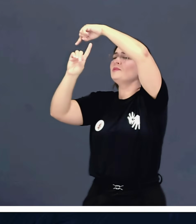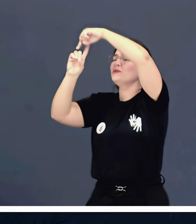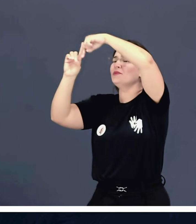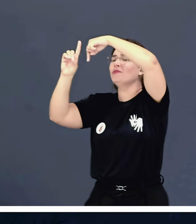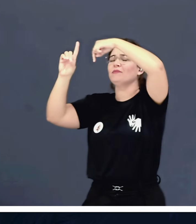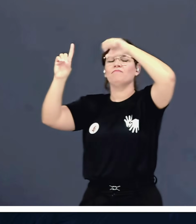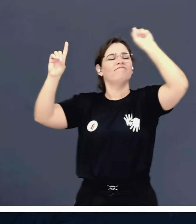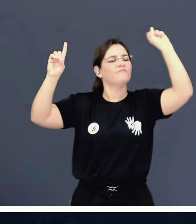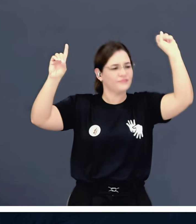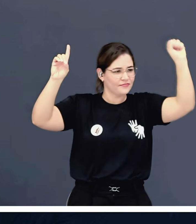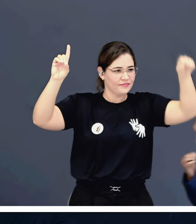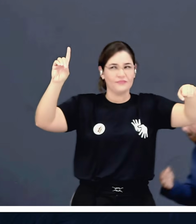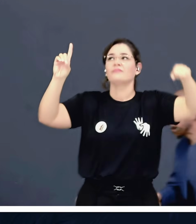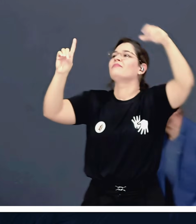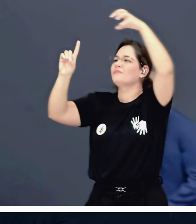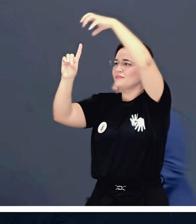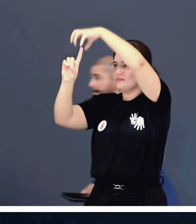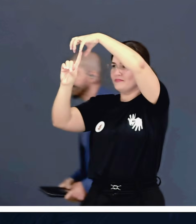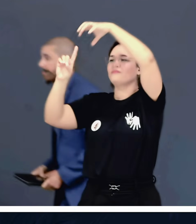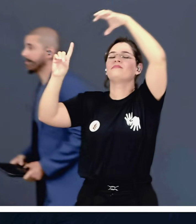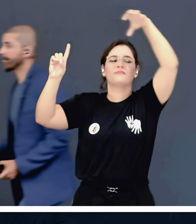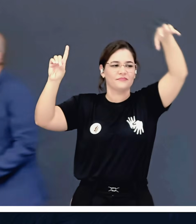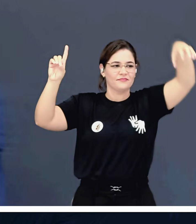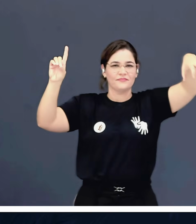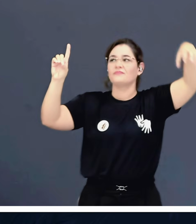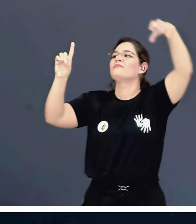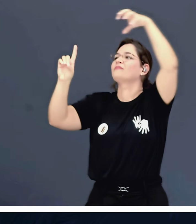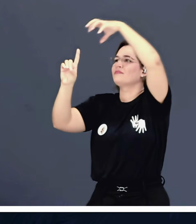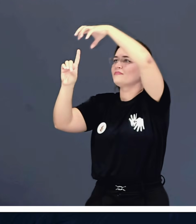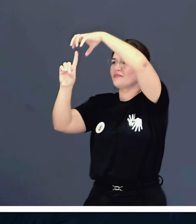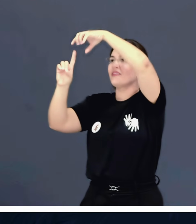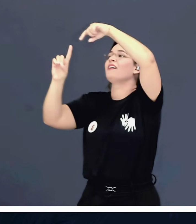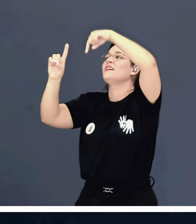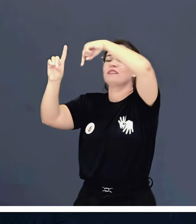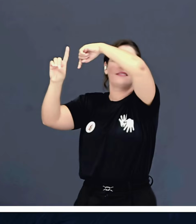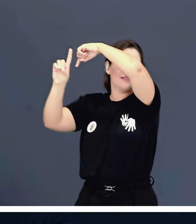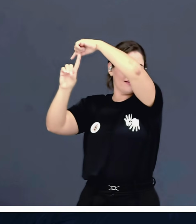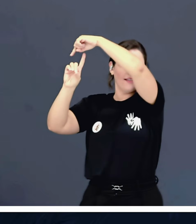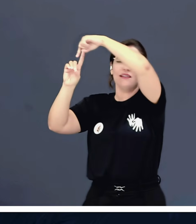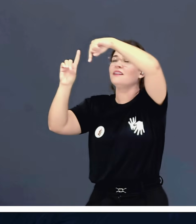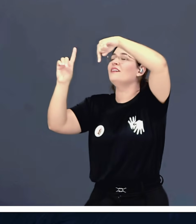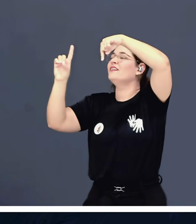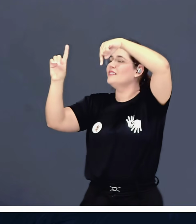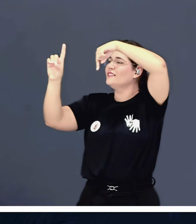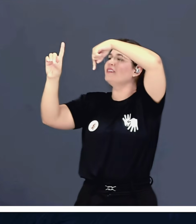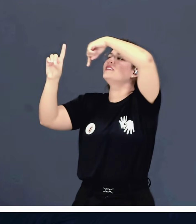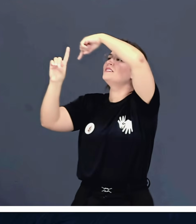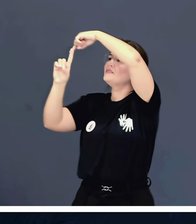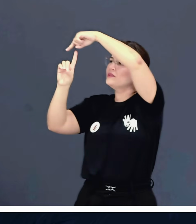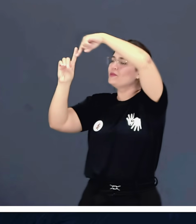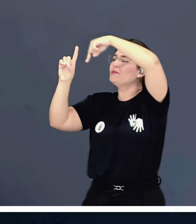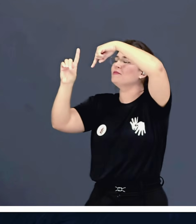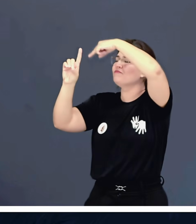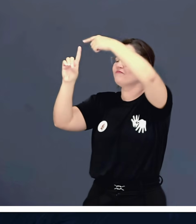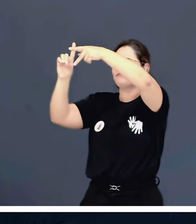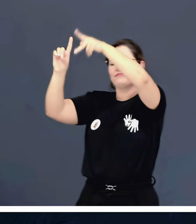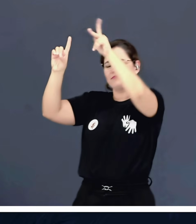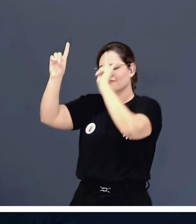santo, sim ao Rei dos Reis. Santo,